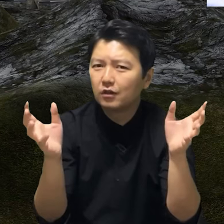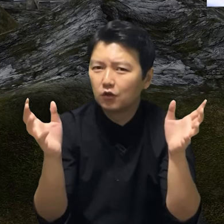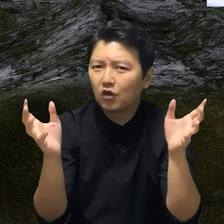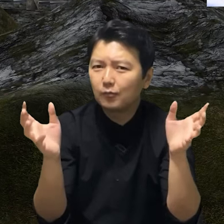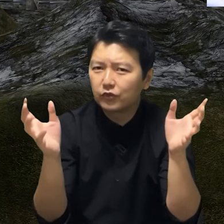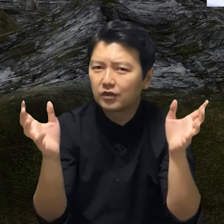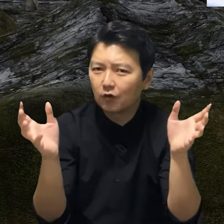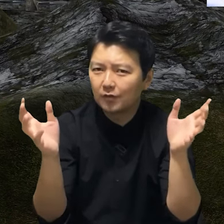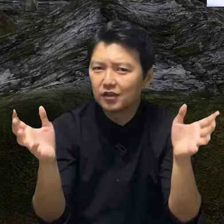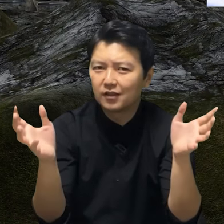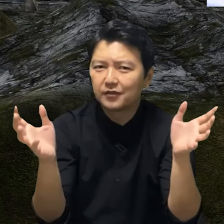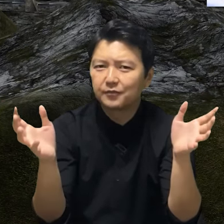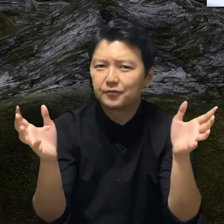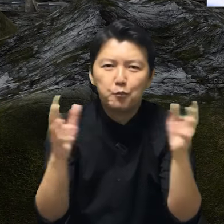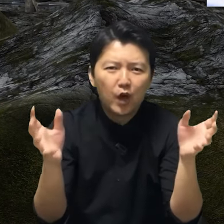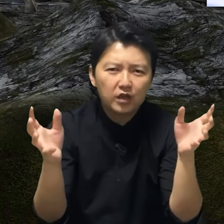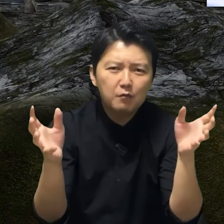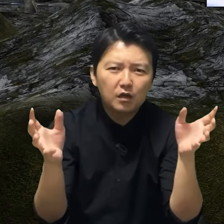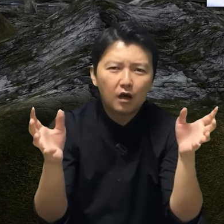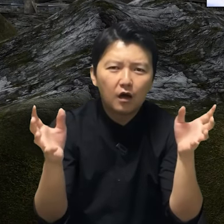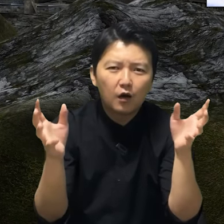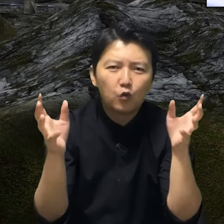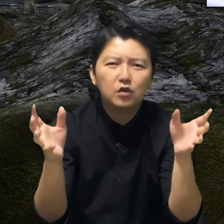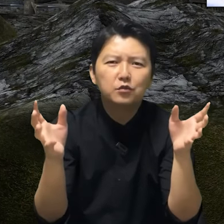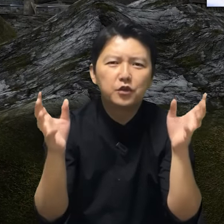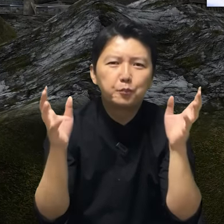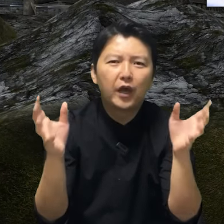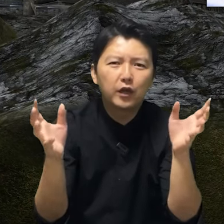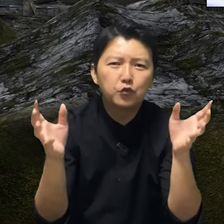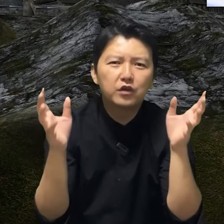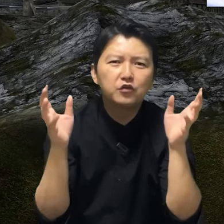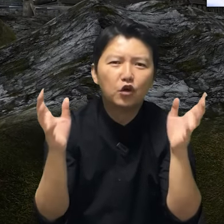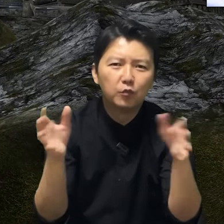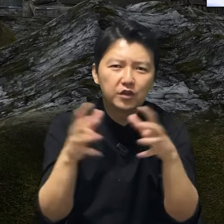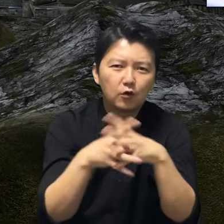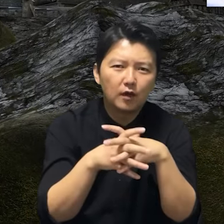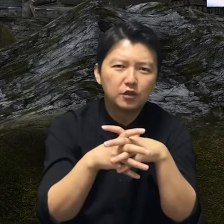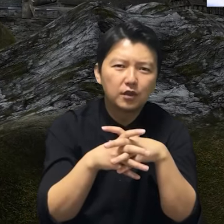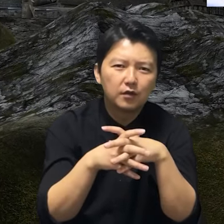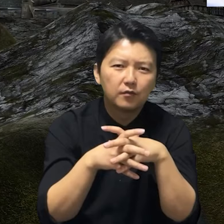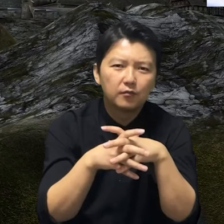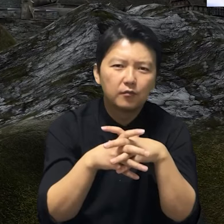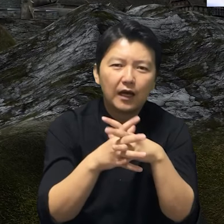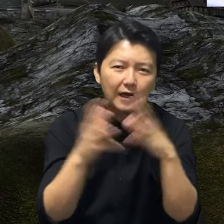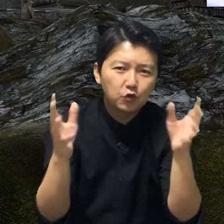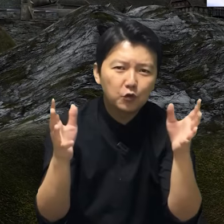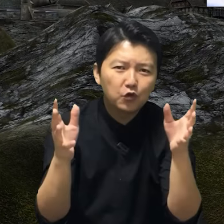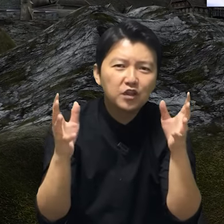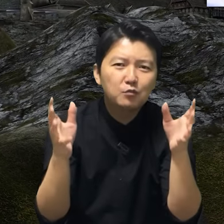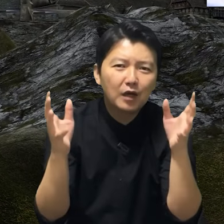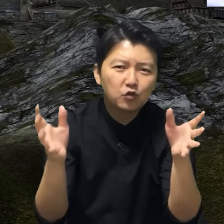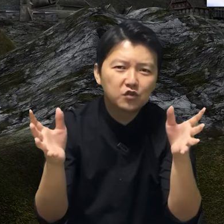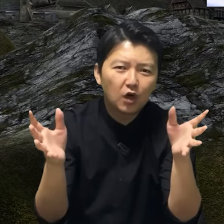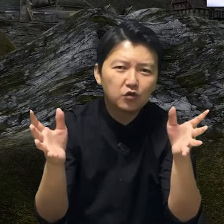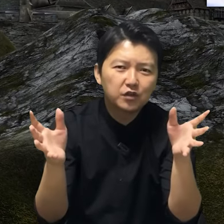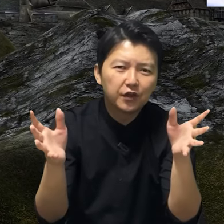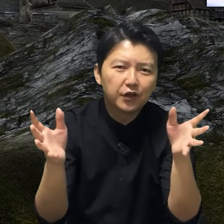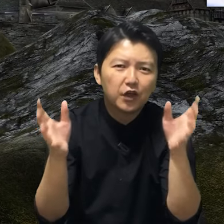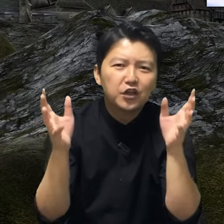정도 간부였다고 합니다. 매달마다 월급이 배 위에 넘었다고 합니다. 한화로 2만 원 좌우인데